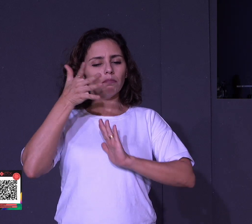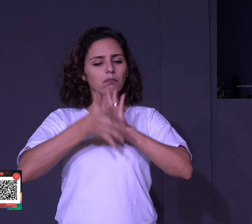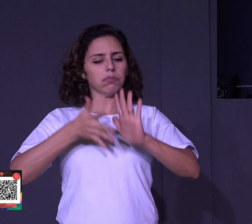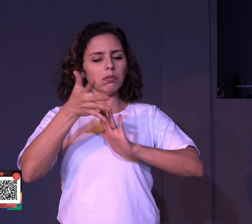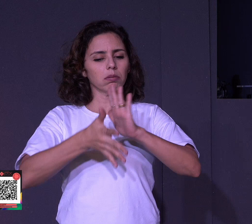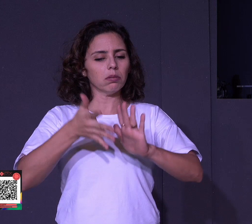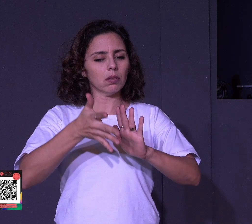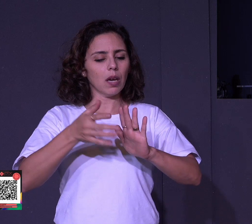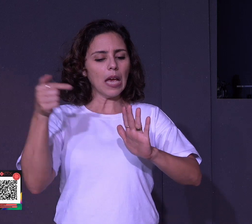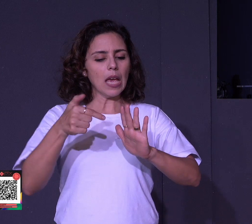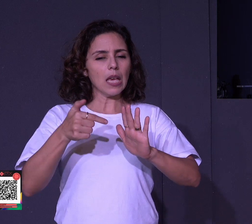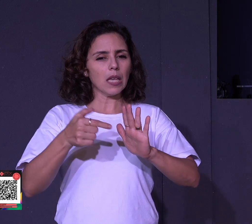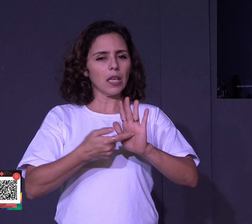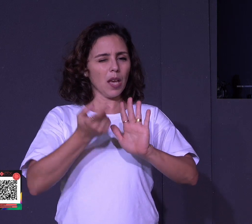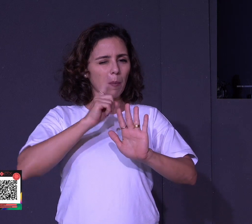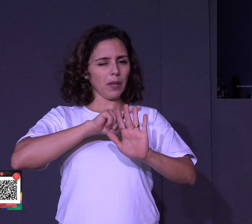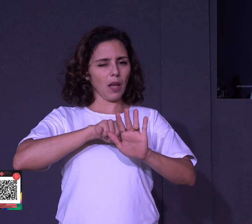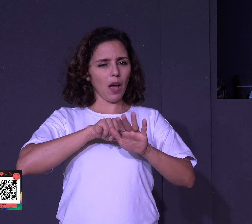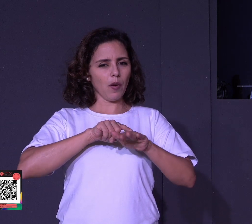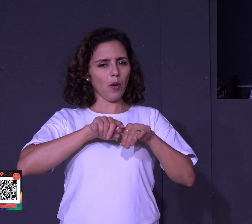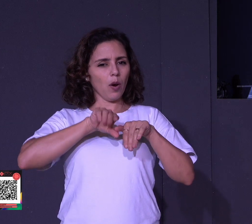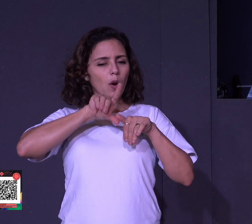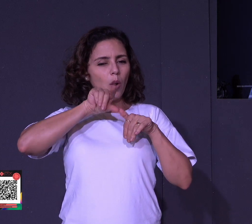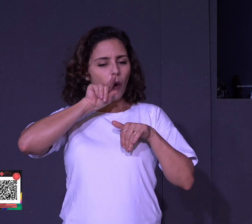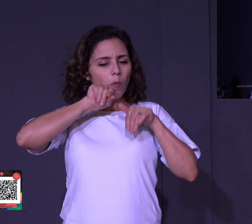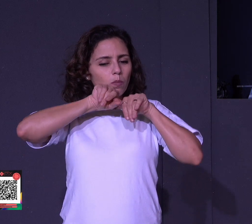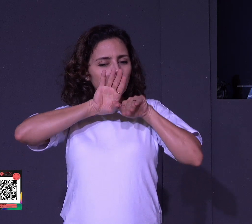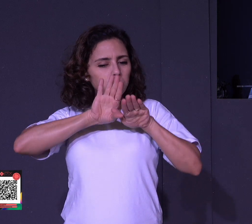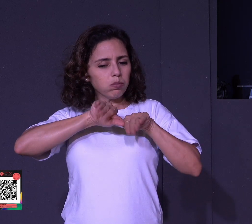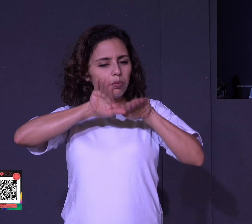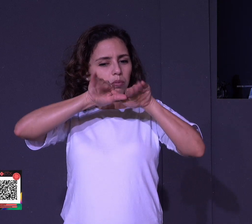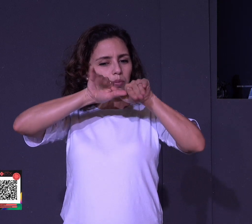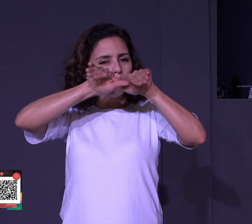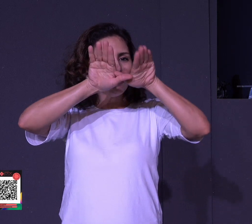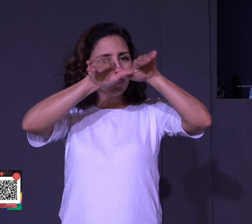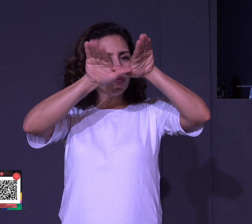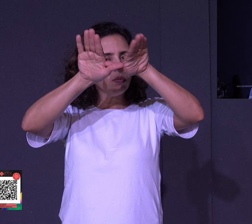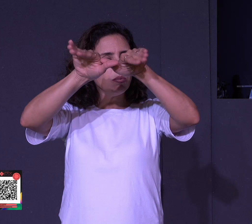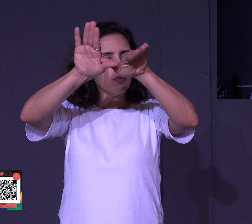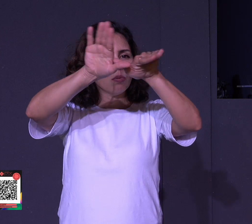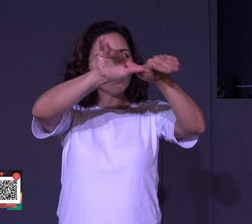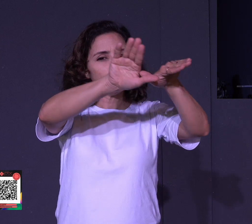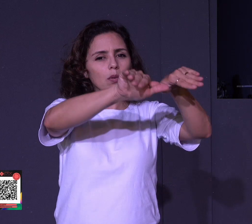Ou será que ele voa como uma pomba, um voo circular, e retornou para a arca de Deus?